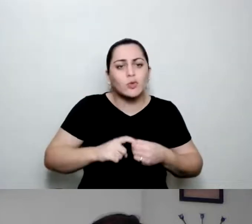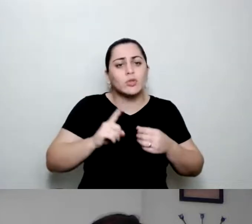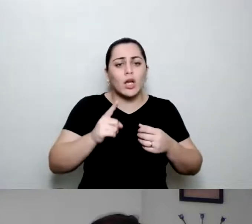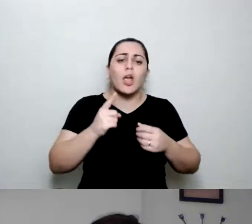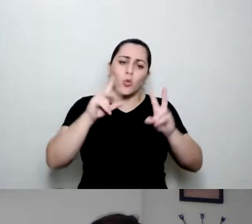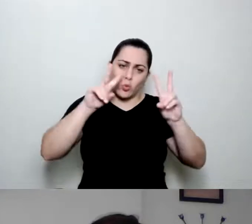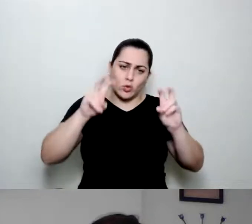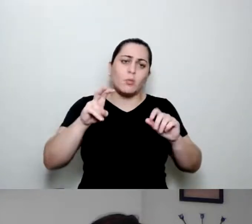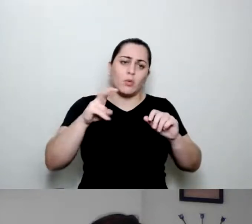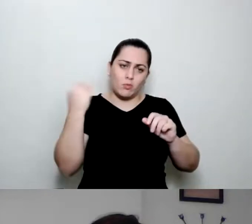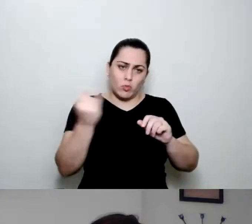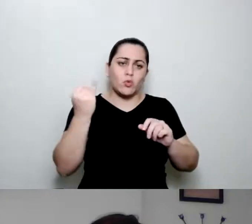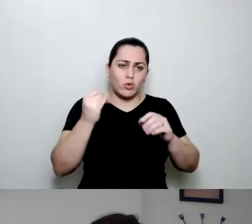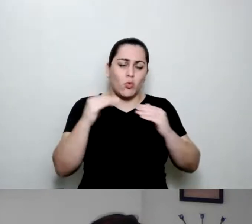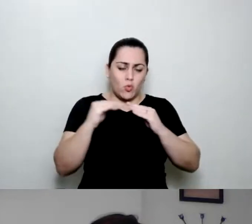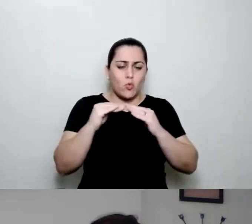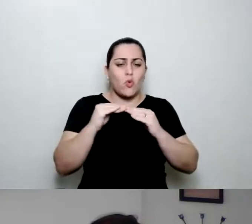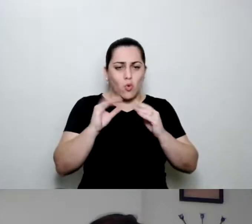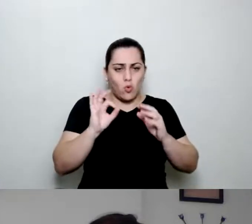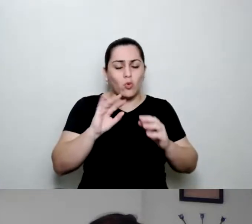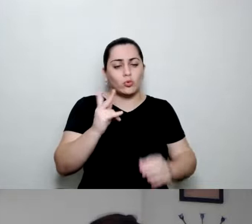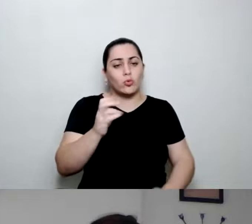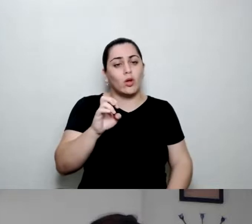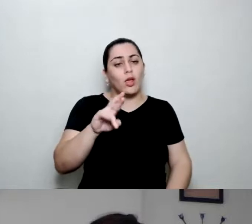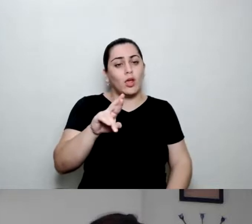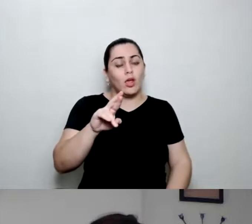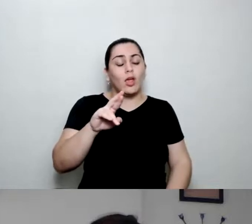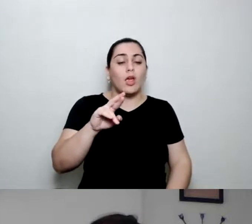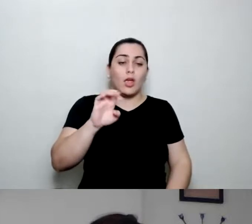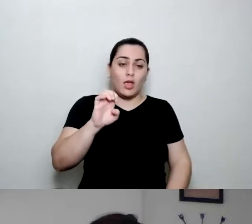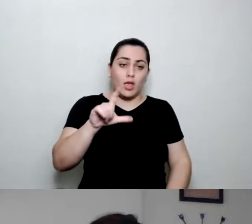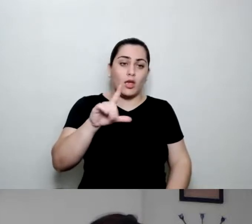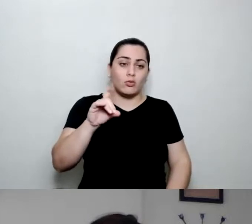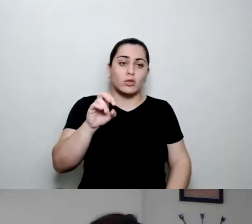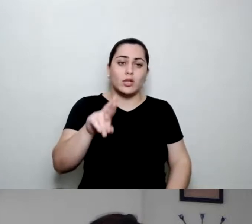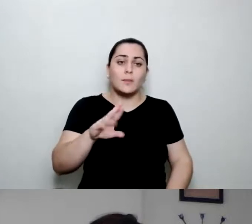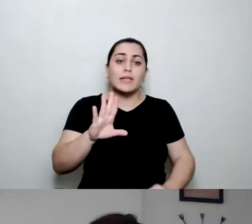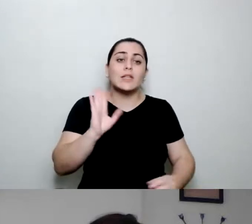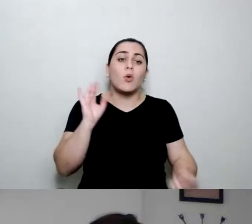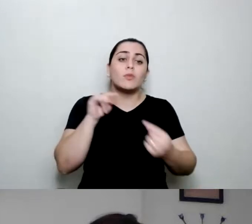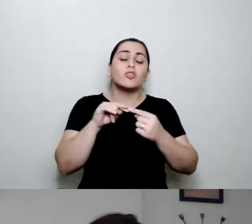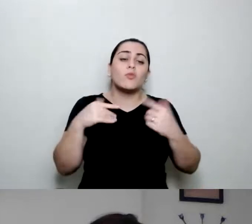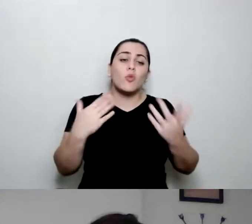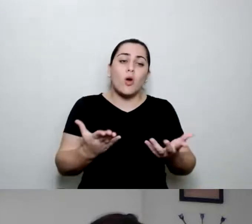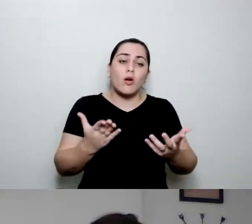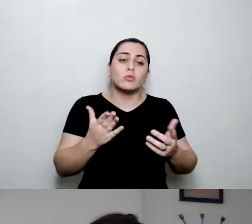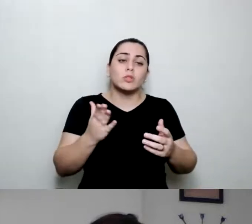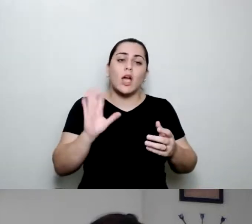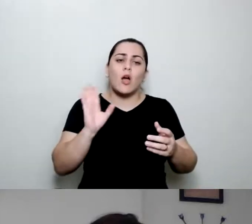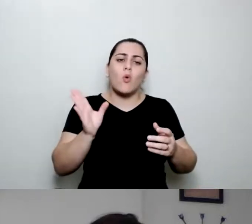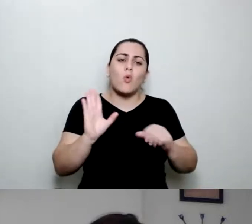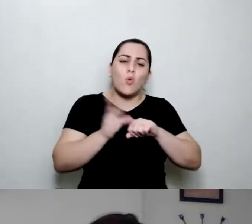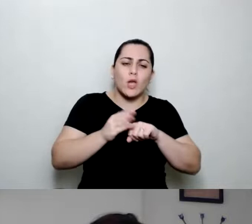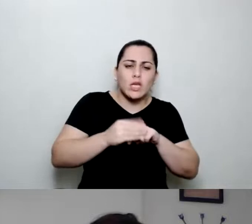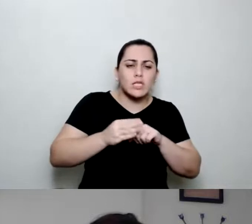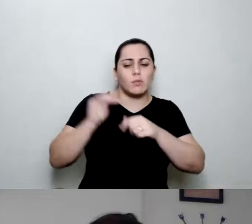concordo com Elda, como eu falei, isso depende muito do objetivo. Se o objetivo é salvaguardar os conhecimentos